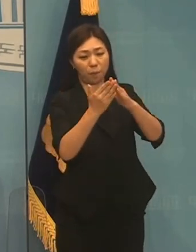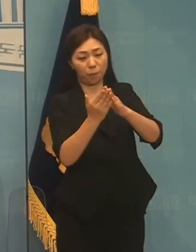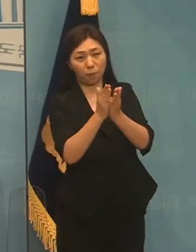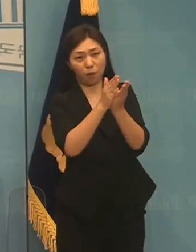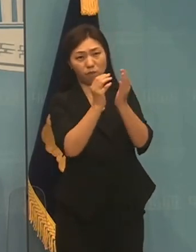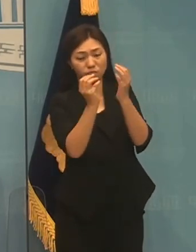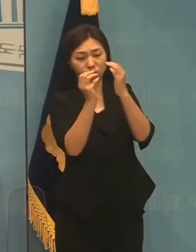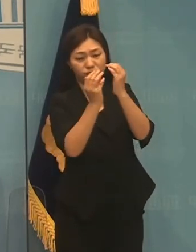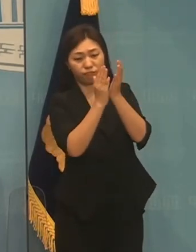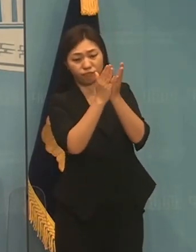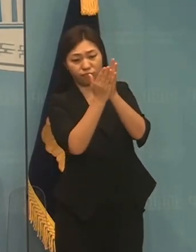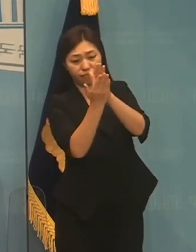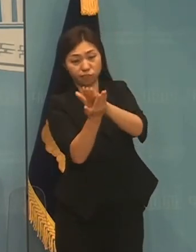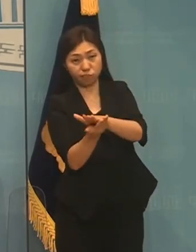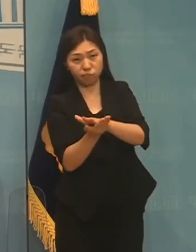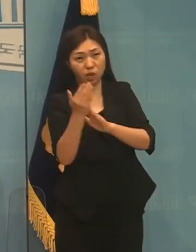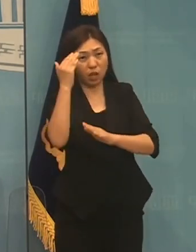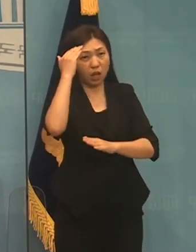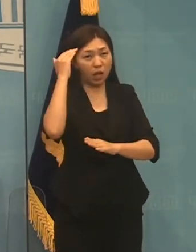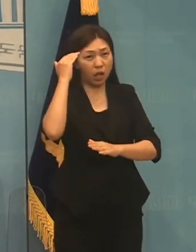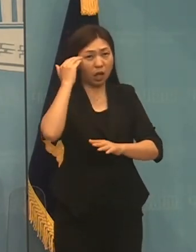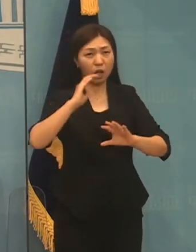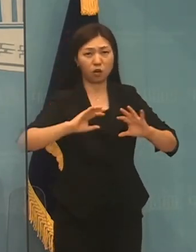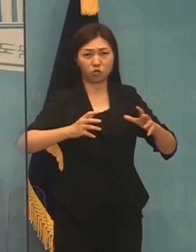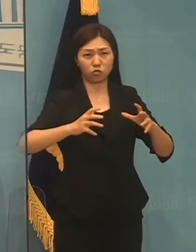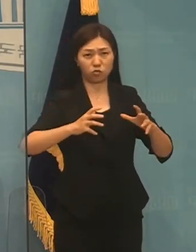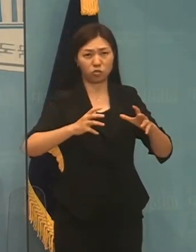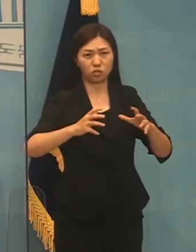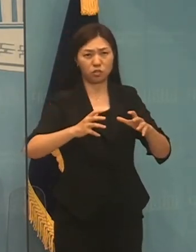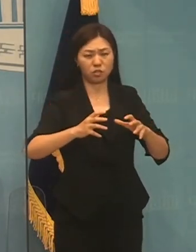성품 파랑의 기세로 나라를 다시 일으켜